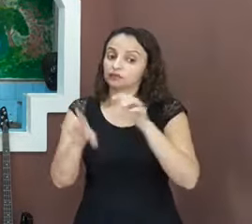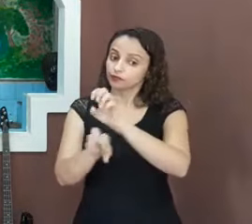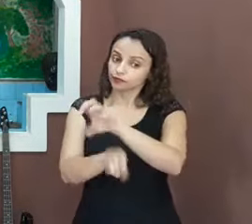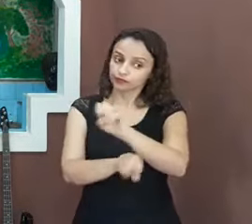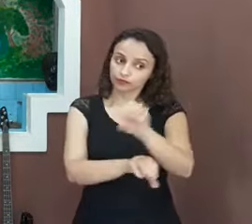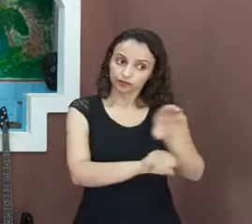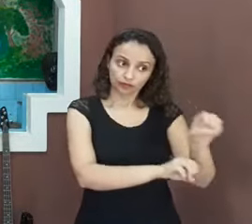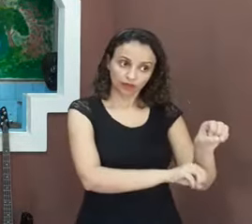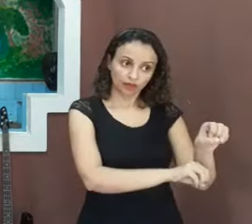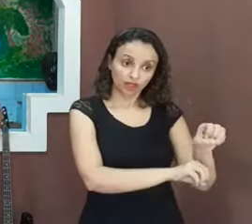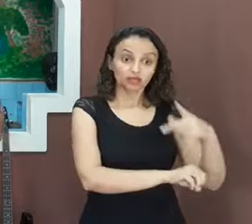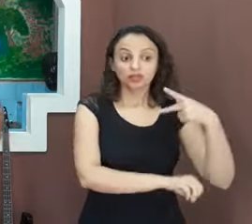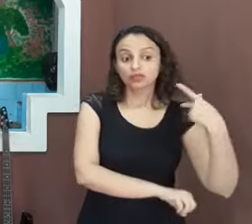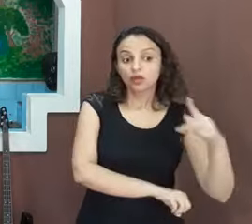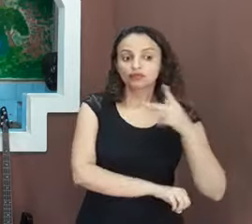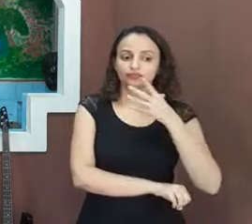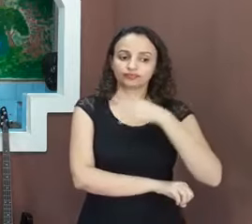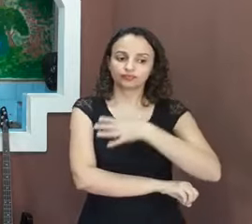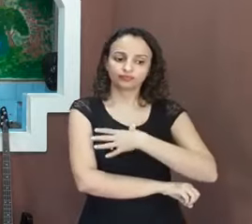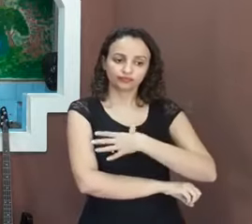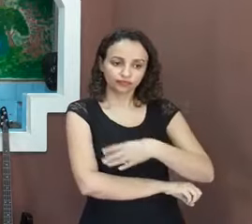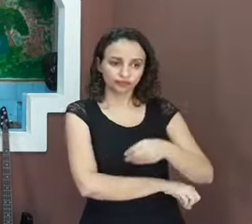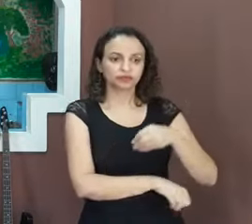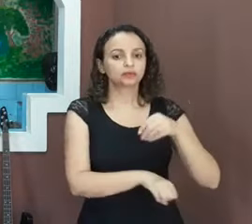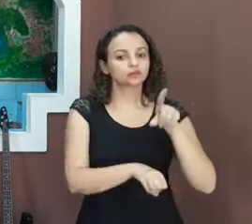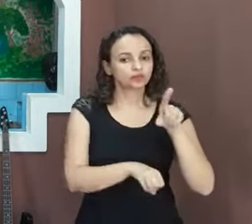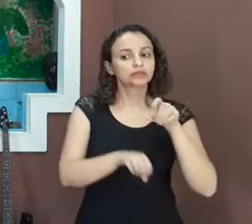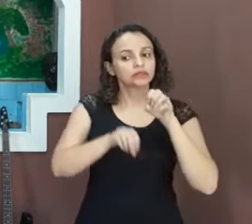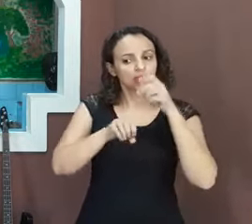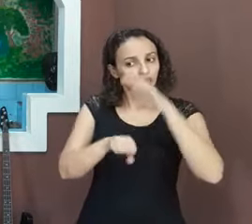Você tem ensinado seu filho a trabalhar?